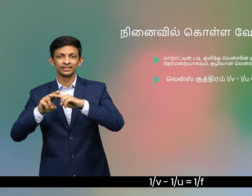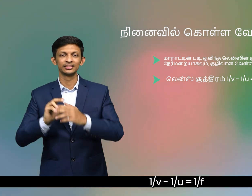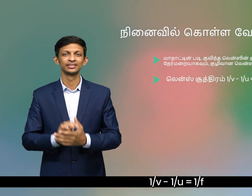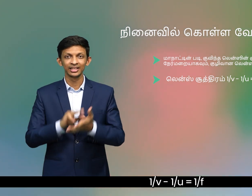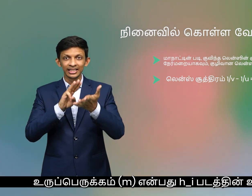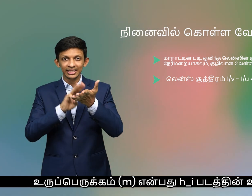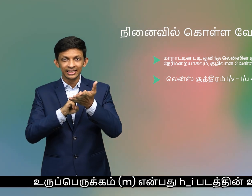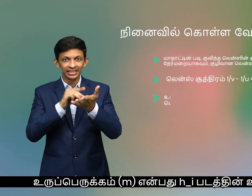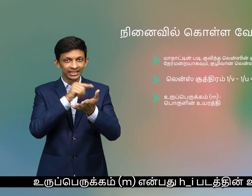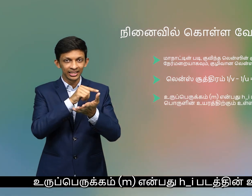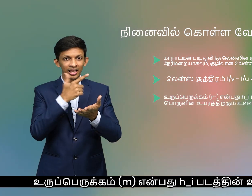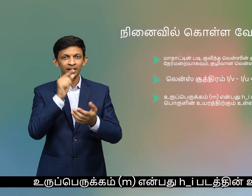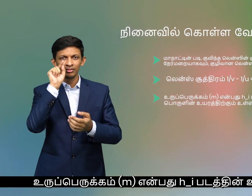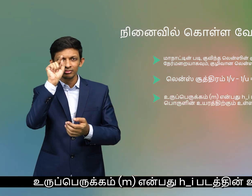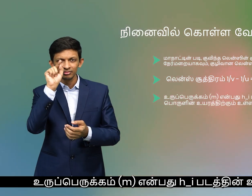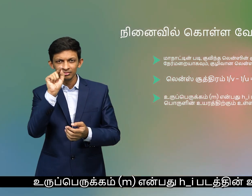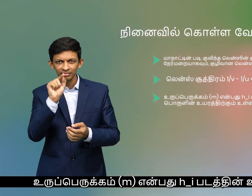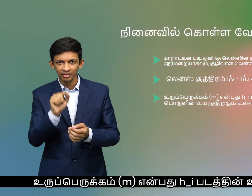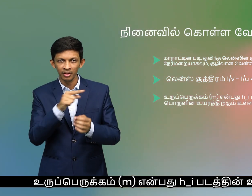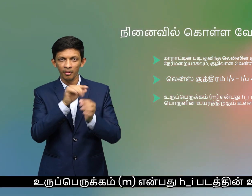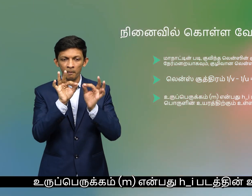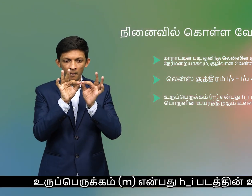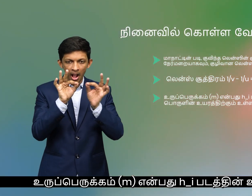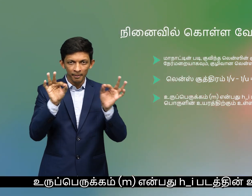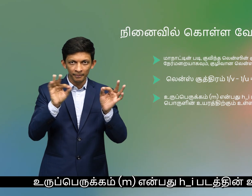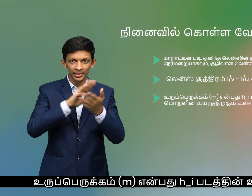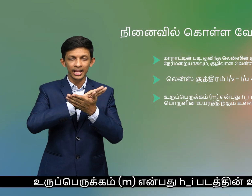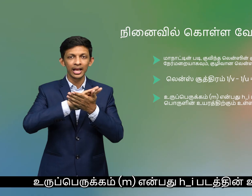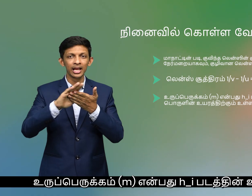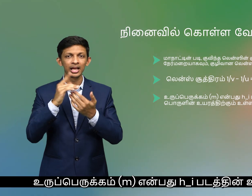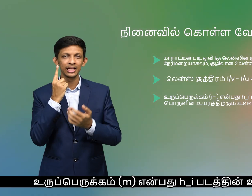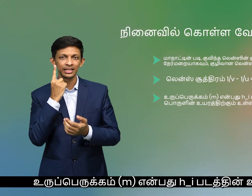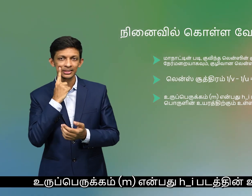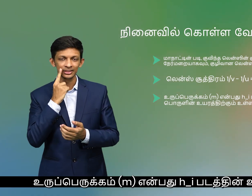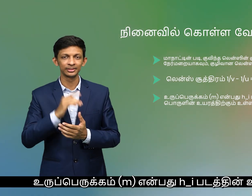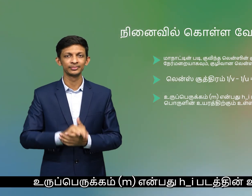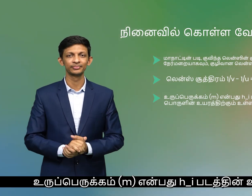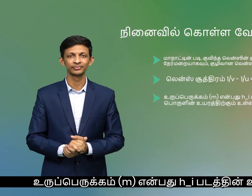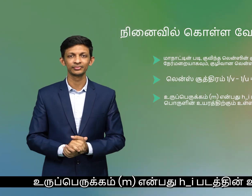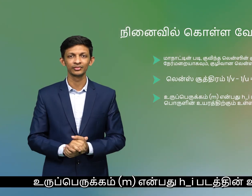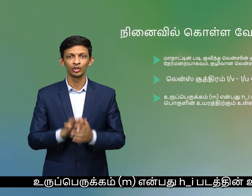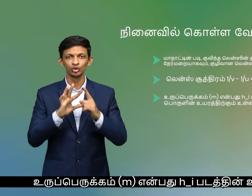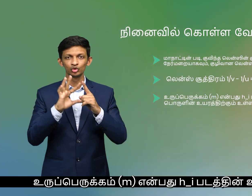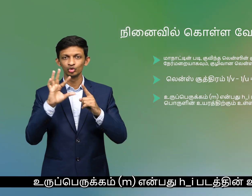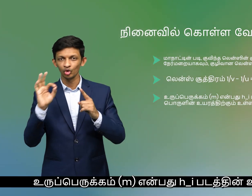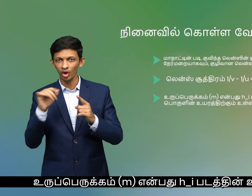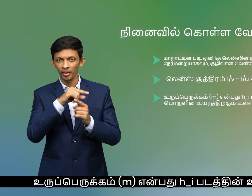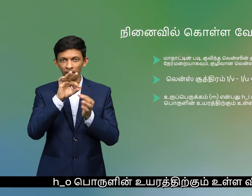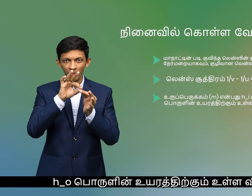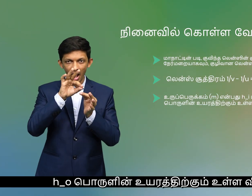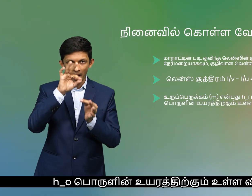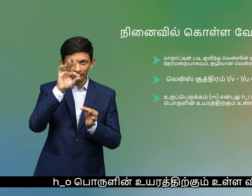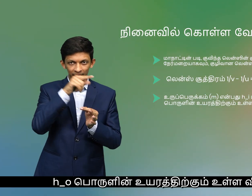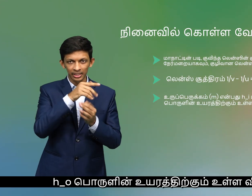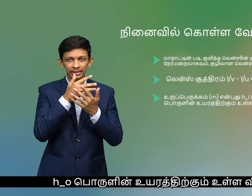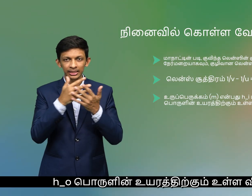f. உருப்பெருக்கம் அதாவது m என்பது h கீழ் I படத்தின் உயரத்திற்கும்